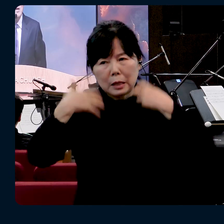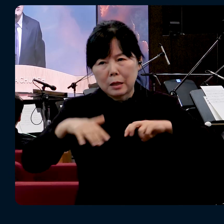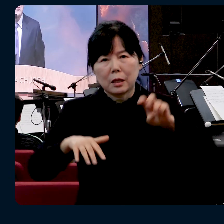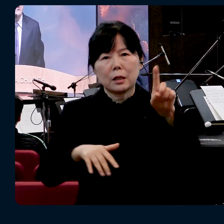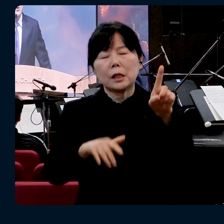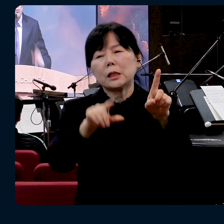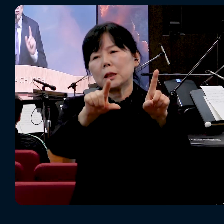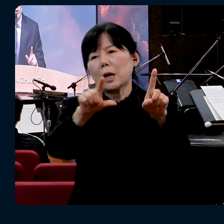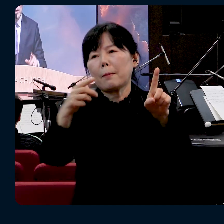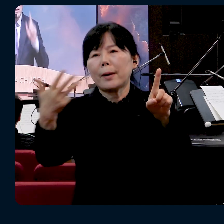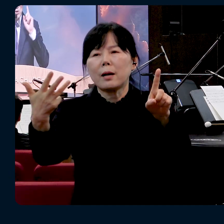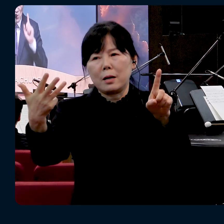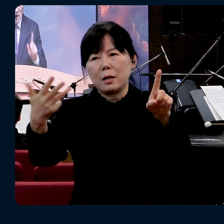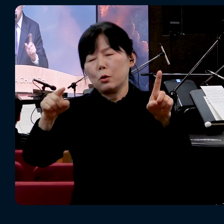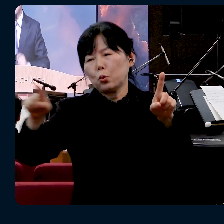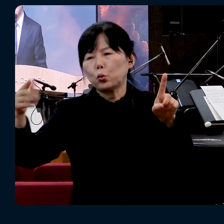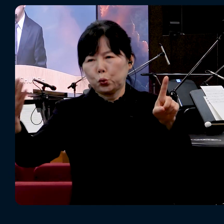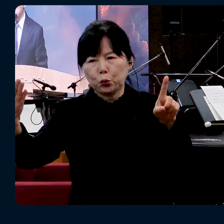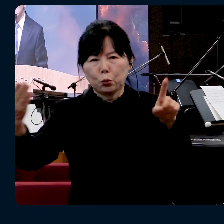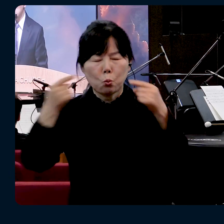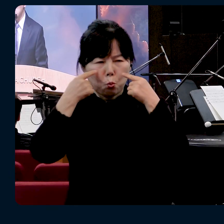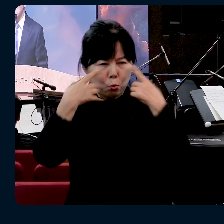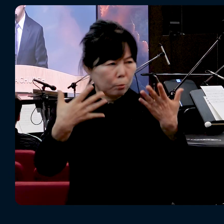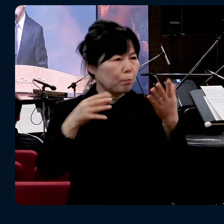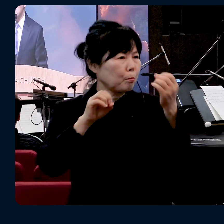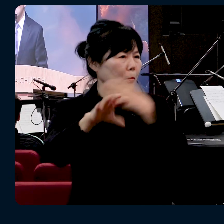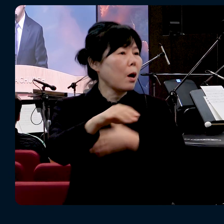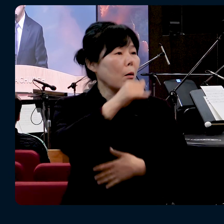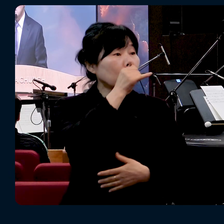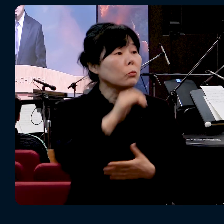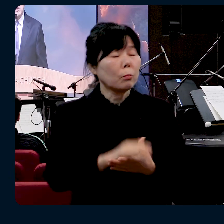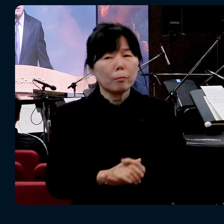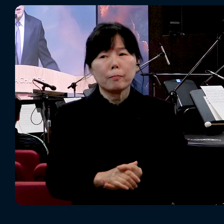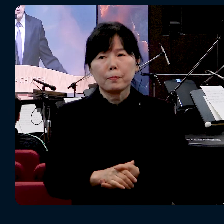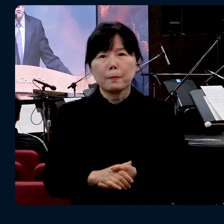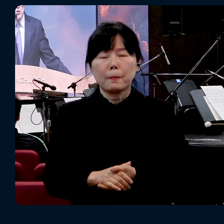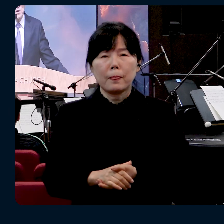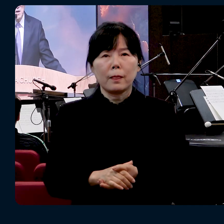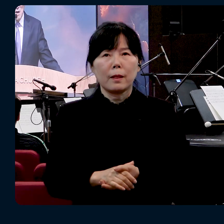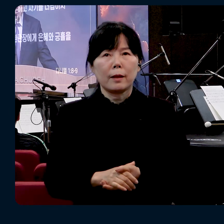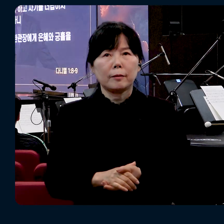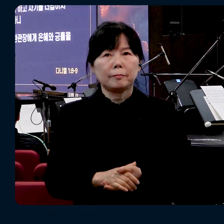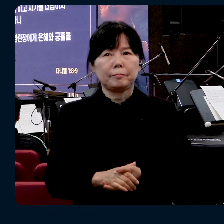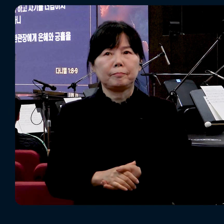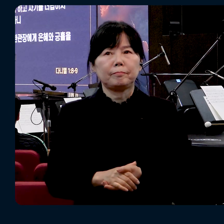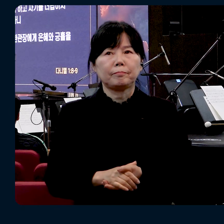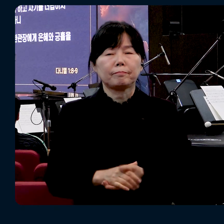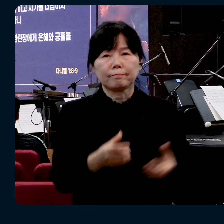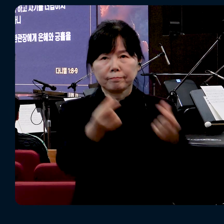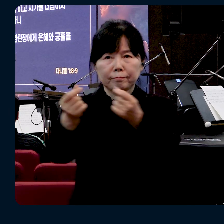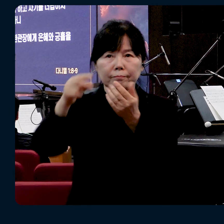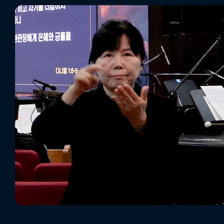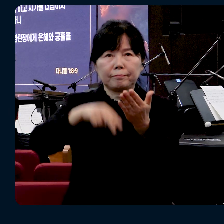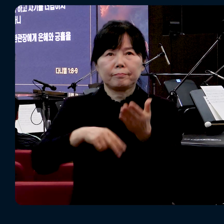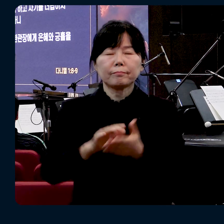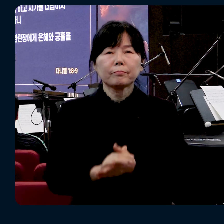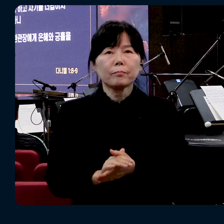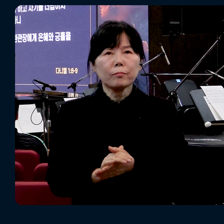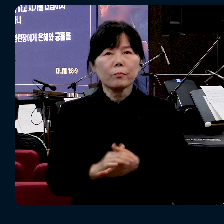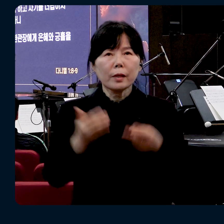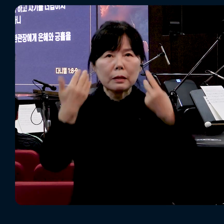1장 8절로 9절에 정확하게 나와 있습니다. 다니엘서 1장 8절 9절 함께 읽겠습니다. 같이